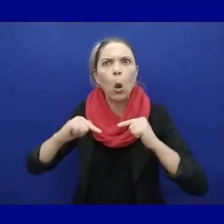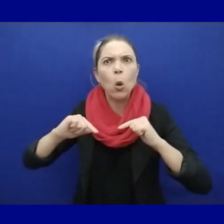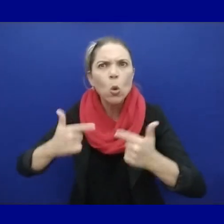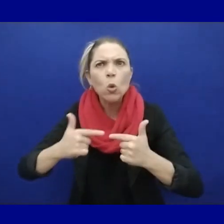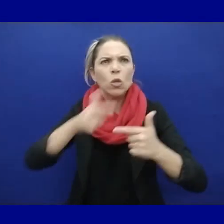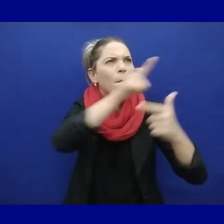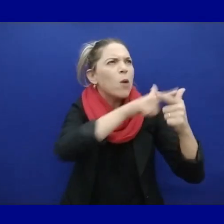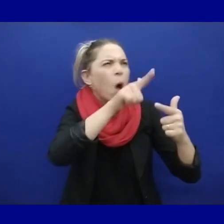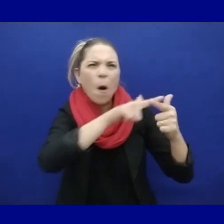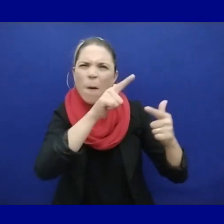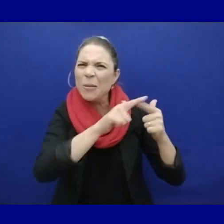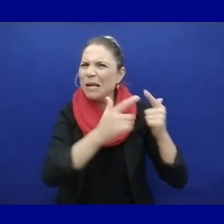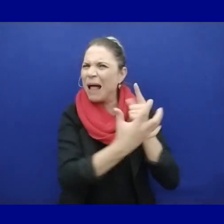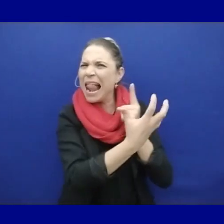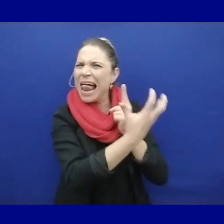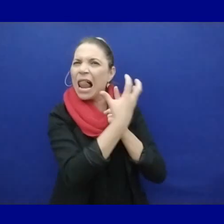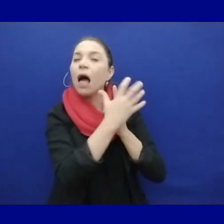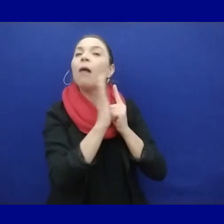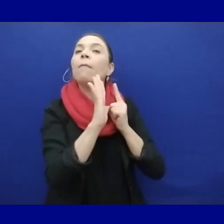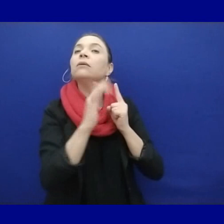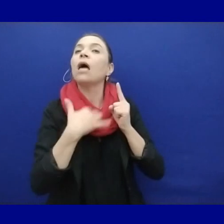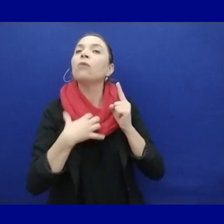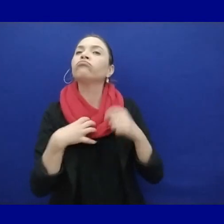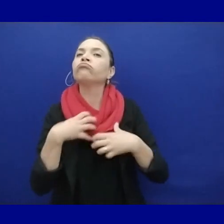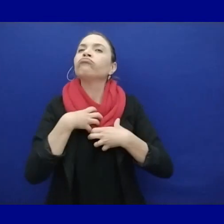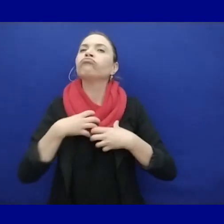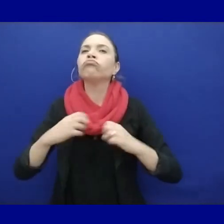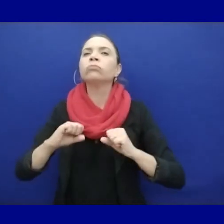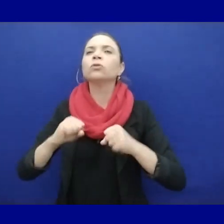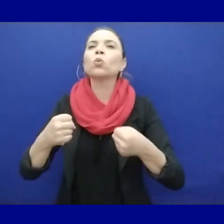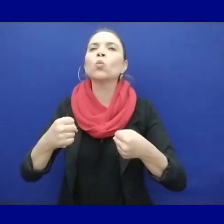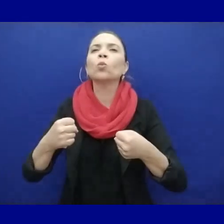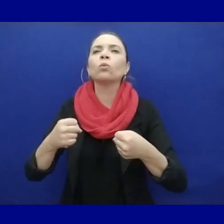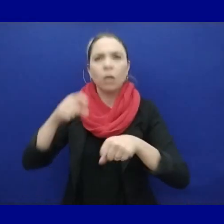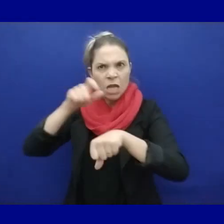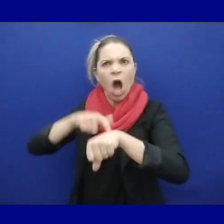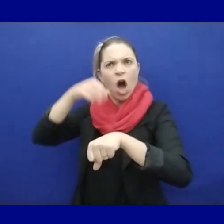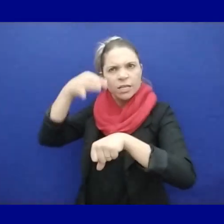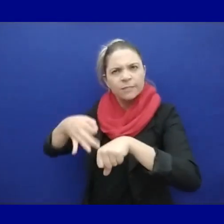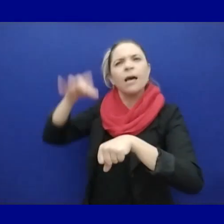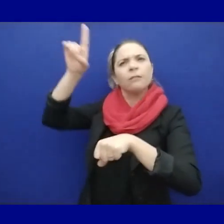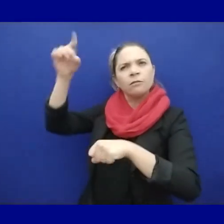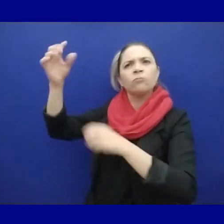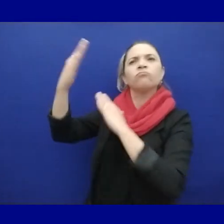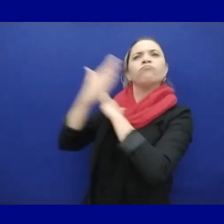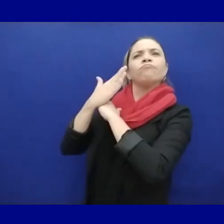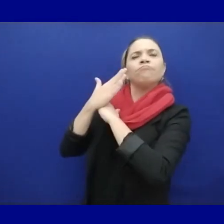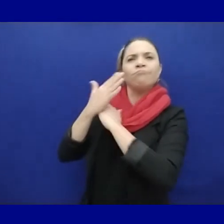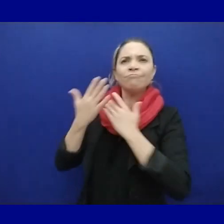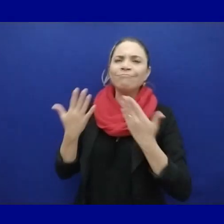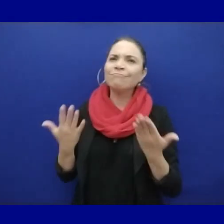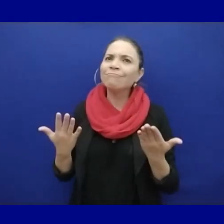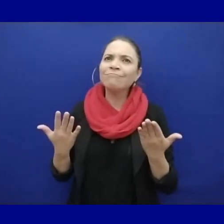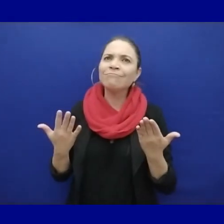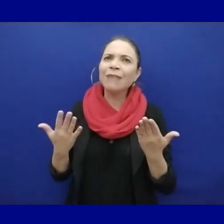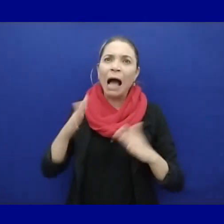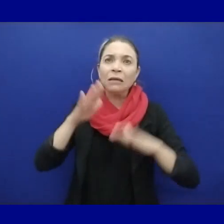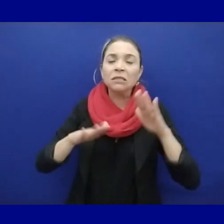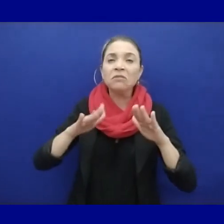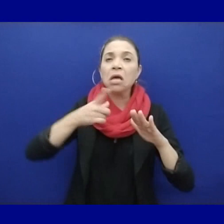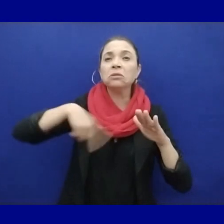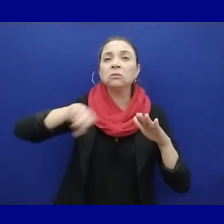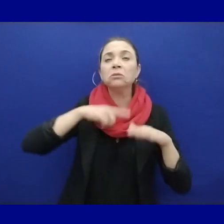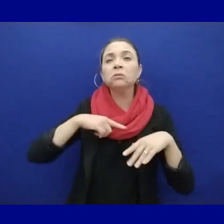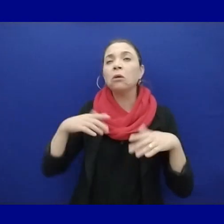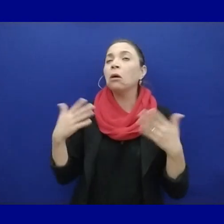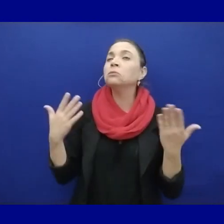tempestades dessa vida sabendo que Deus se importa conosco e no momento certo nos socorrerá, do que viver alguma calmaria